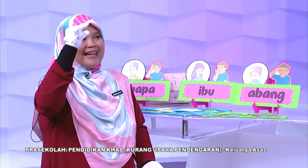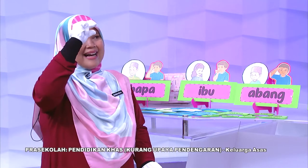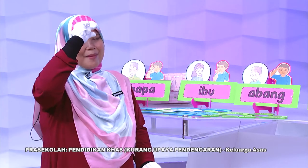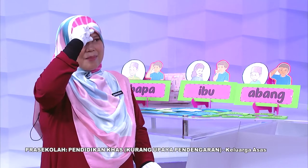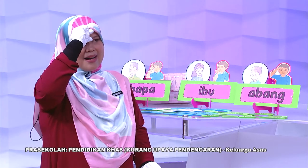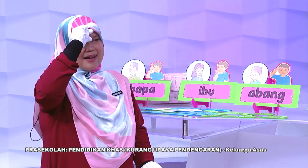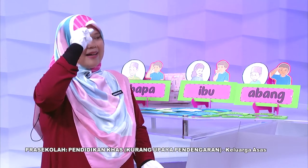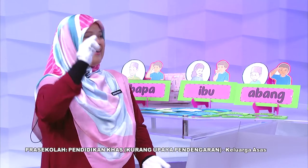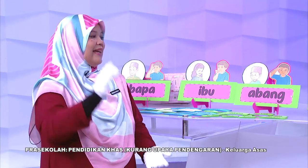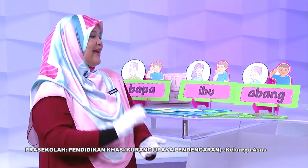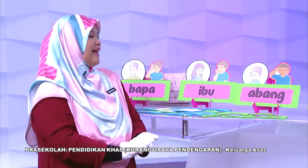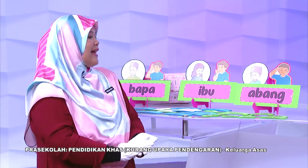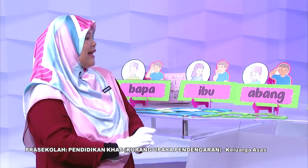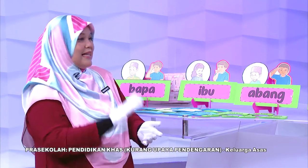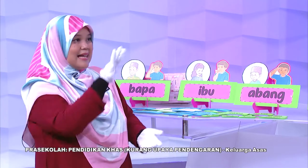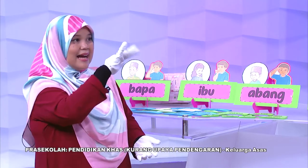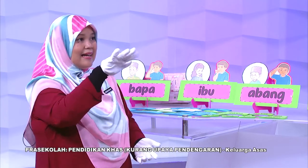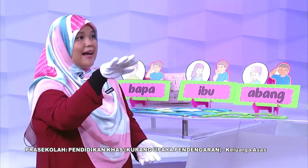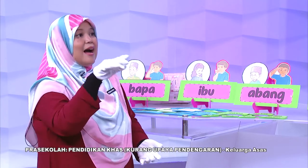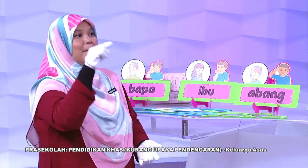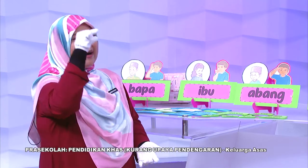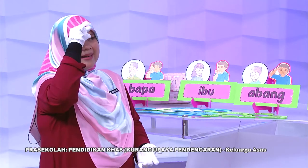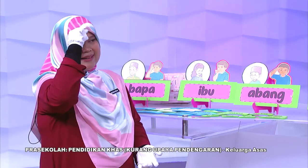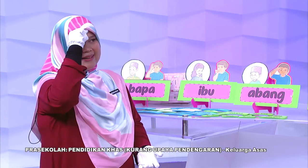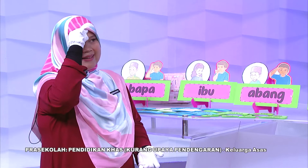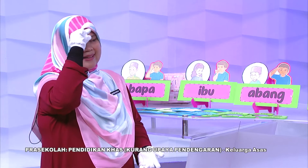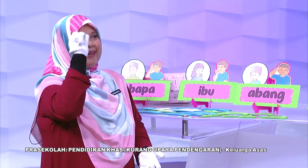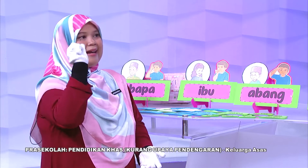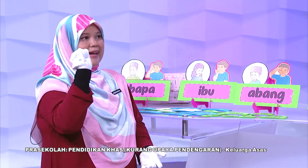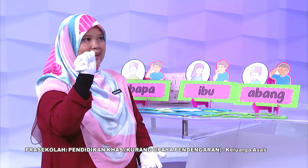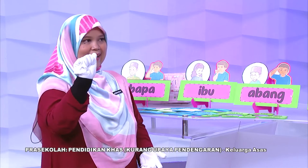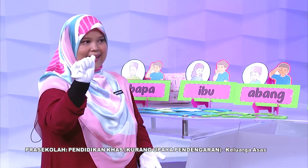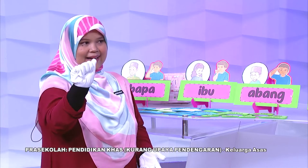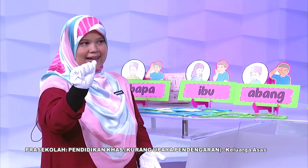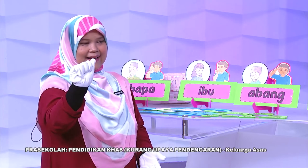abang-abang Oke ejaan ngapain ih